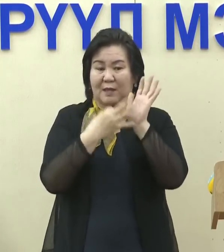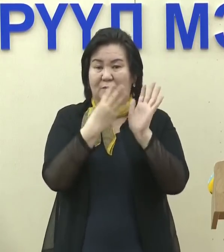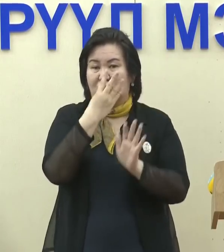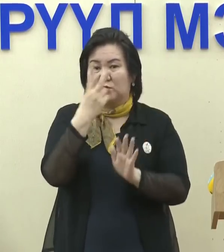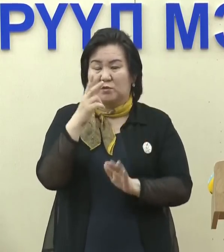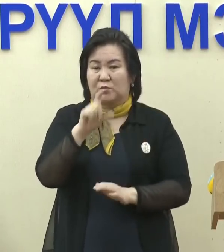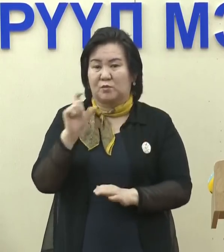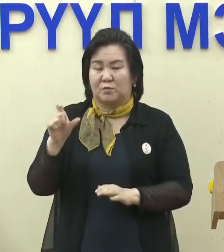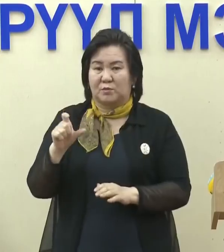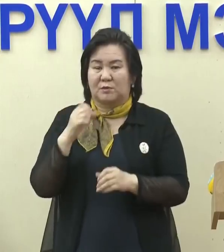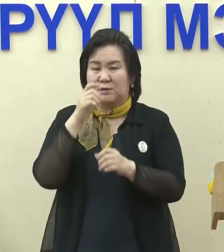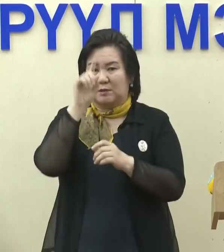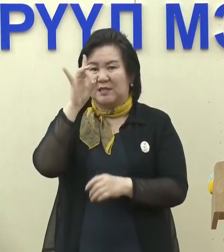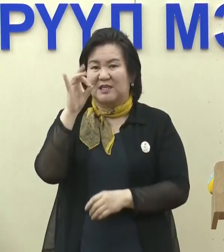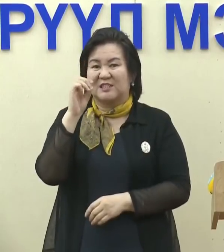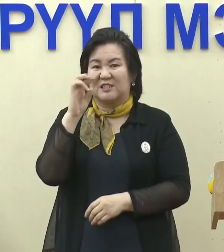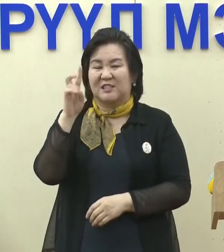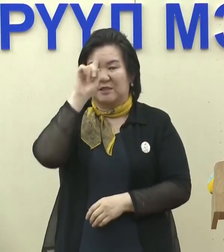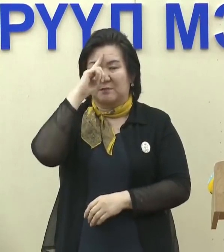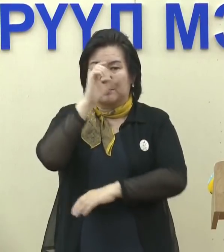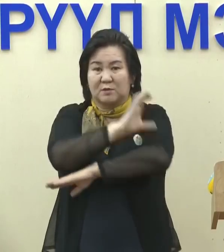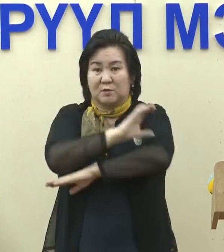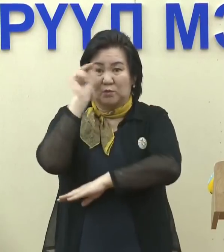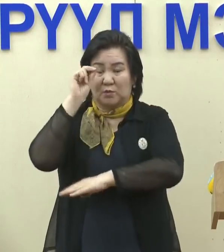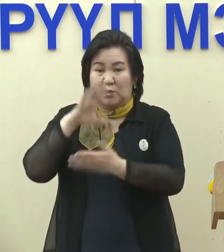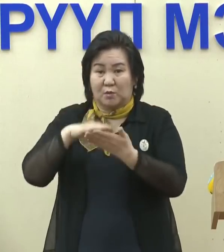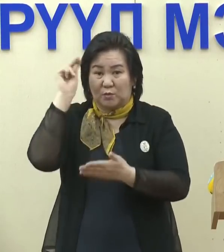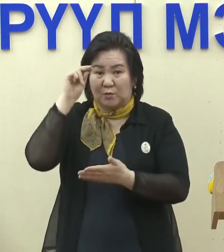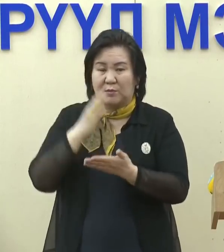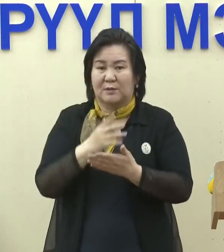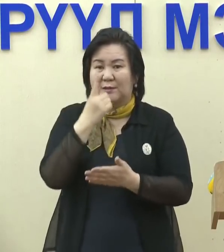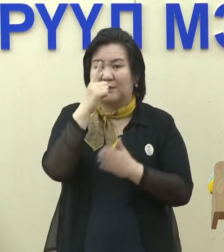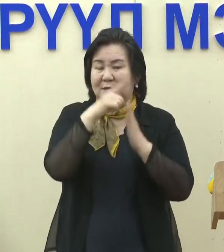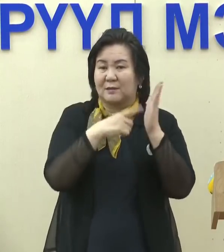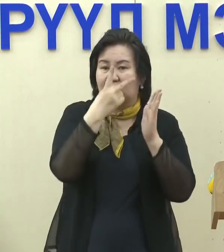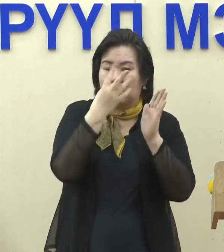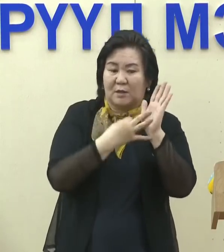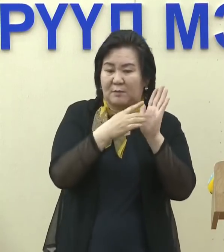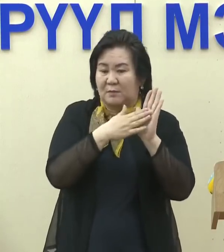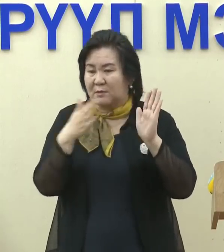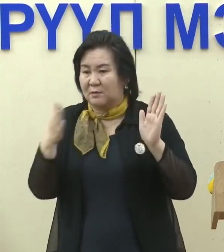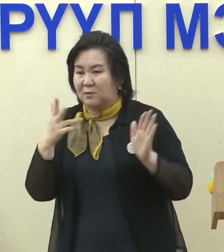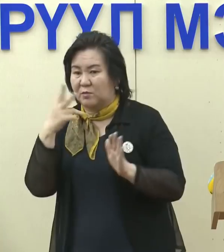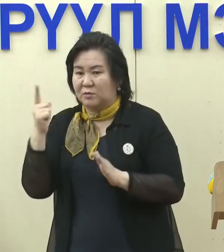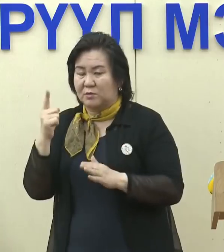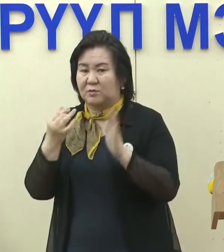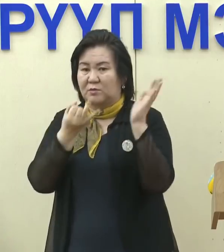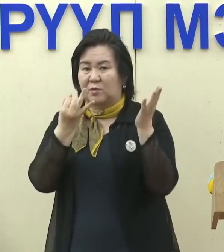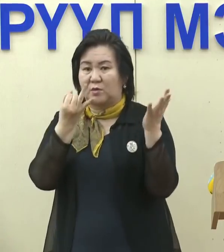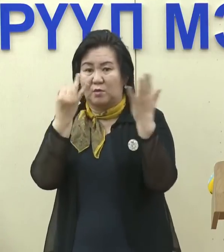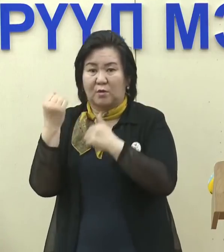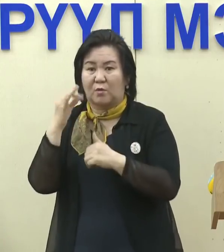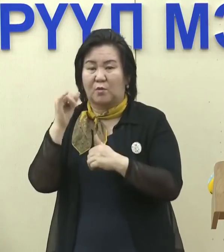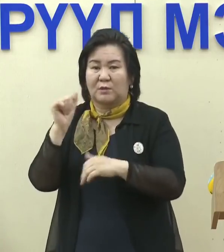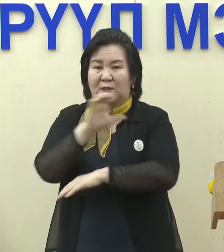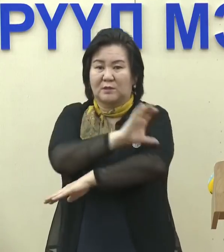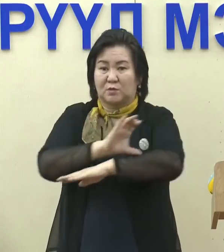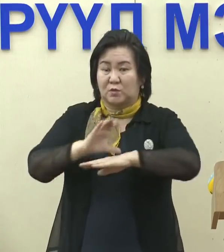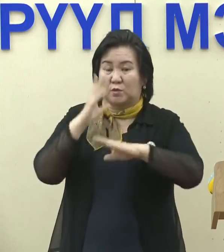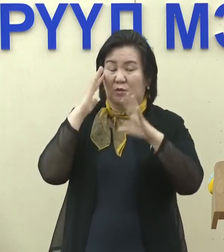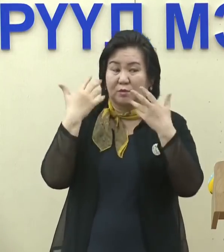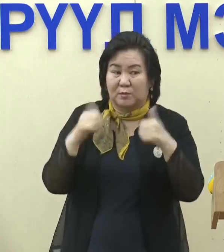байна. За үүнээс 1489 суралцагч эмчийг 1 сарын 28-наас 31-ний өдрүүдэд 7 удаагийн сургалт зохион